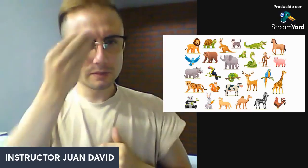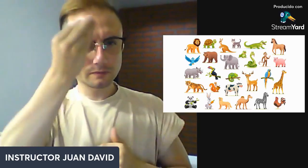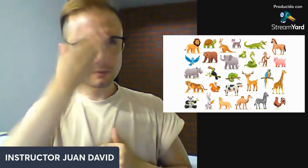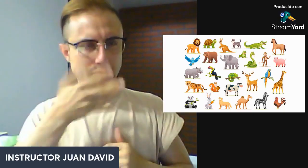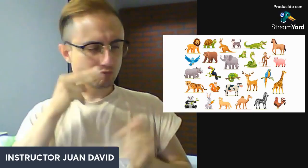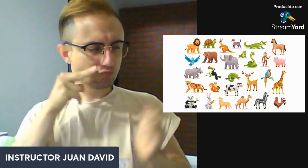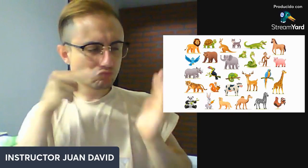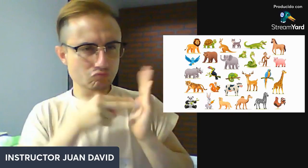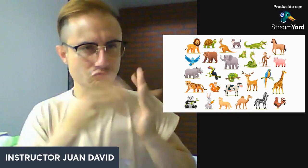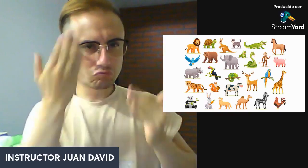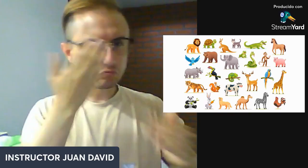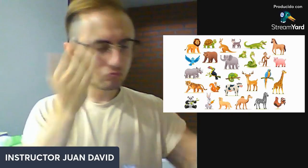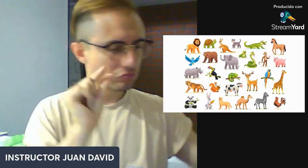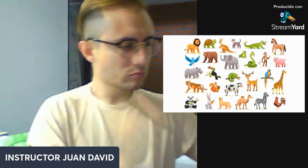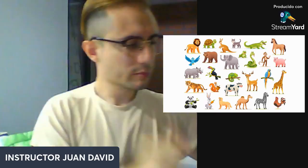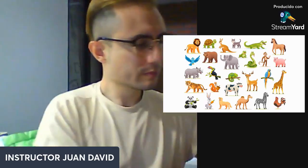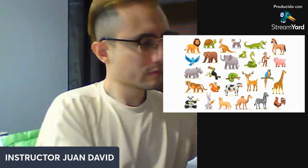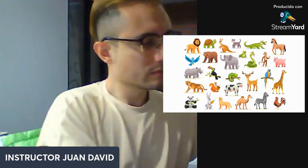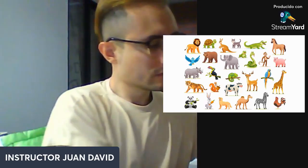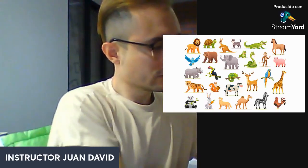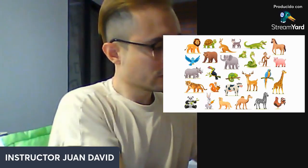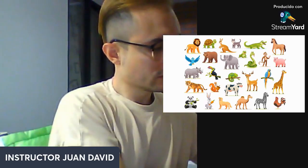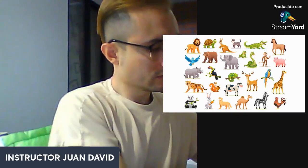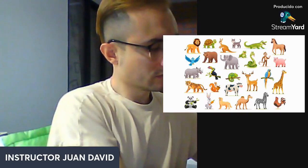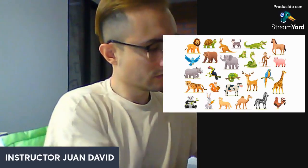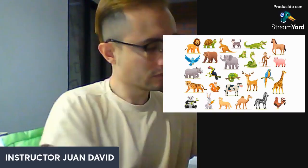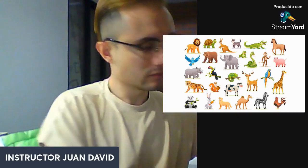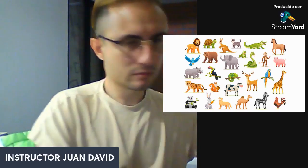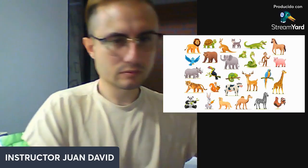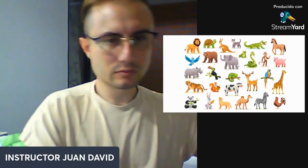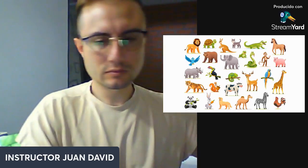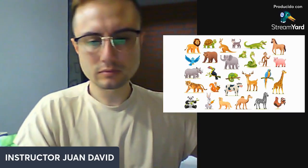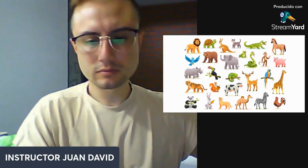¿Escuchan? Voy a hacer una prueba en Facebook.